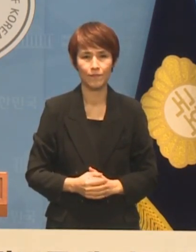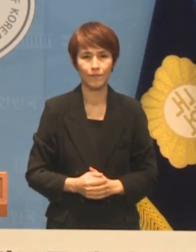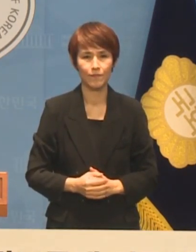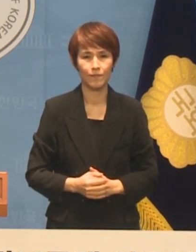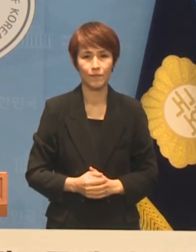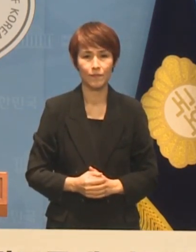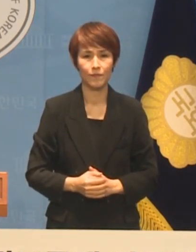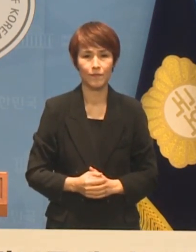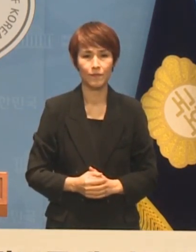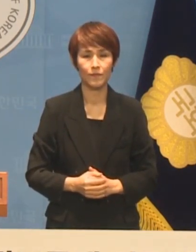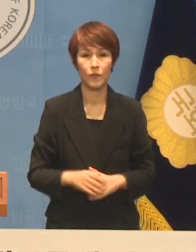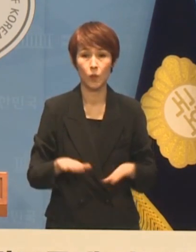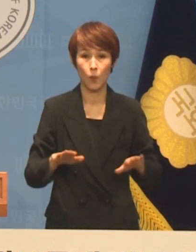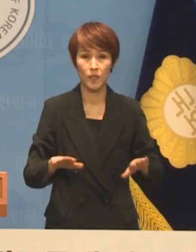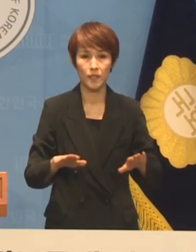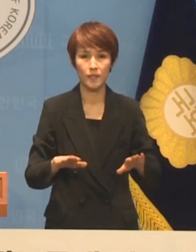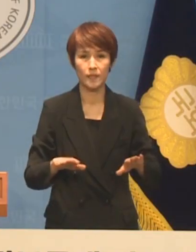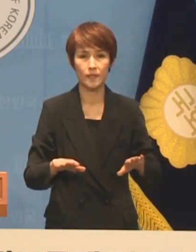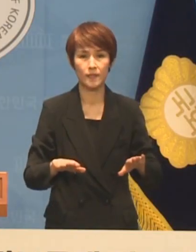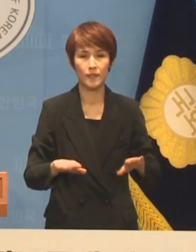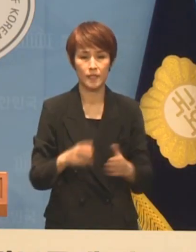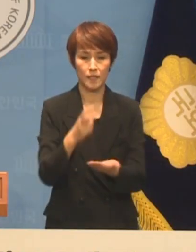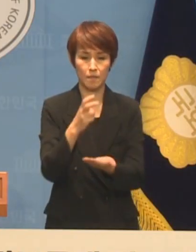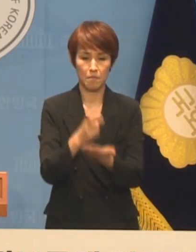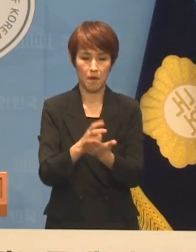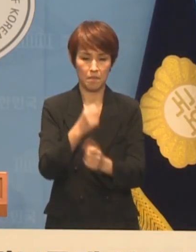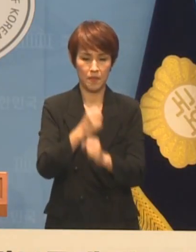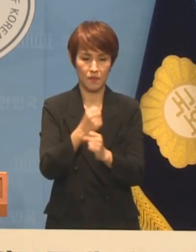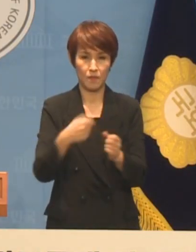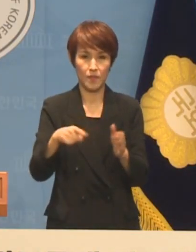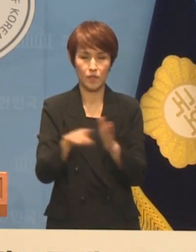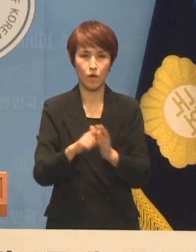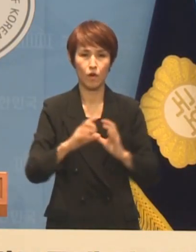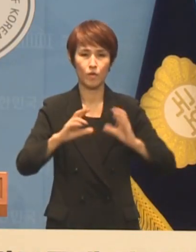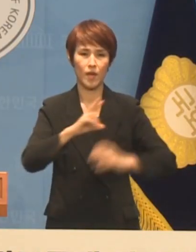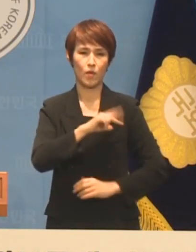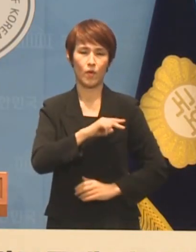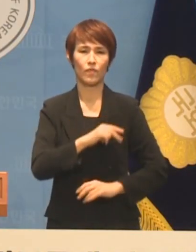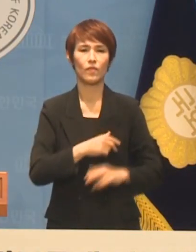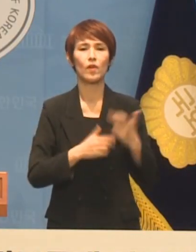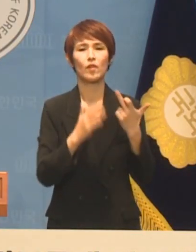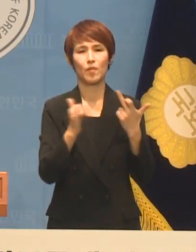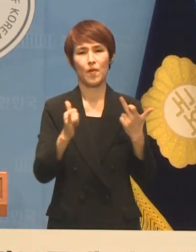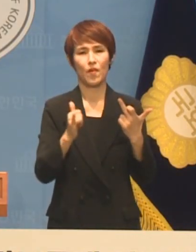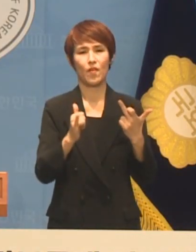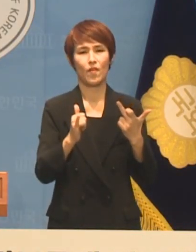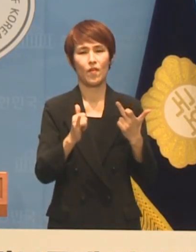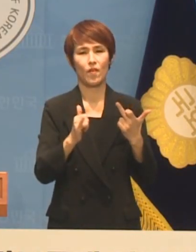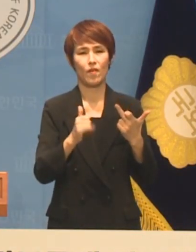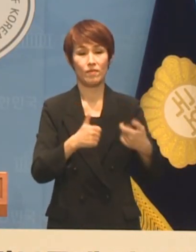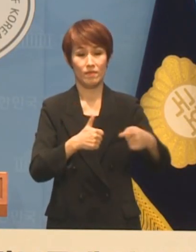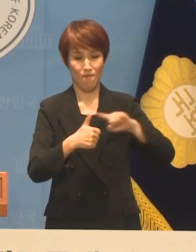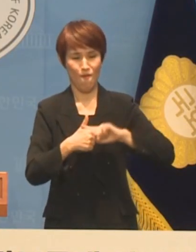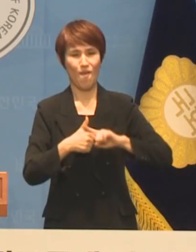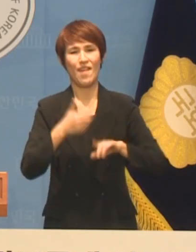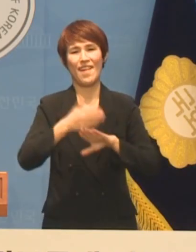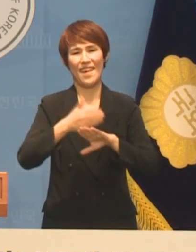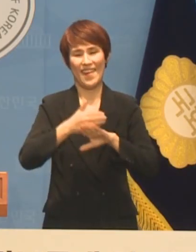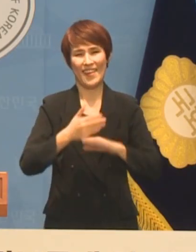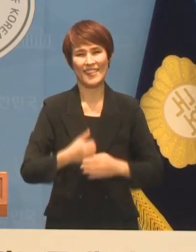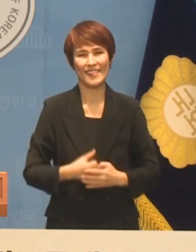먼저 오늘 이 법을 위해 국회의원 17명이나 발의에 참여해 주셔서 진심으로